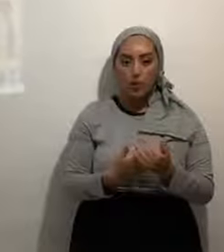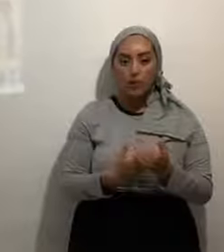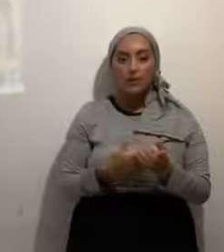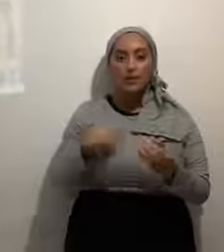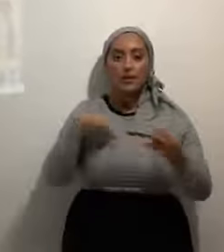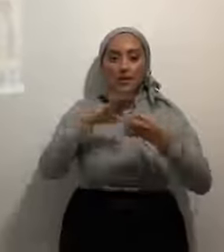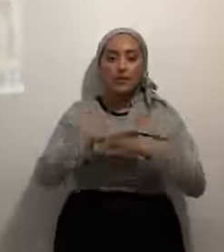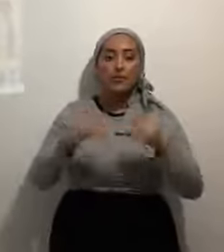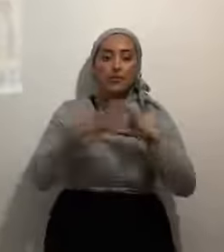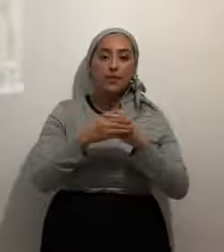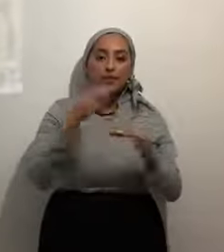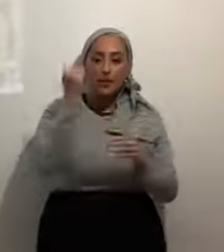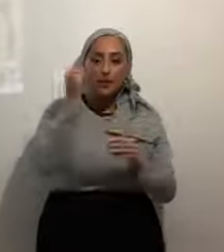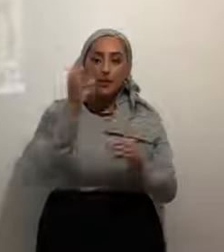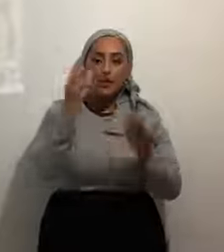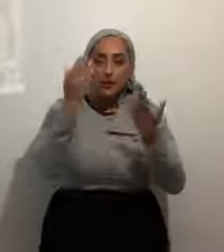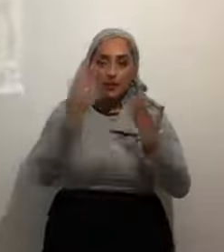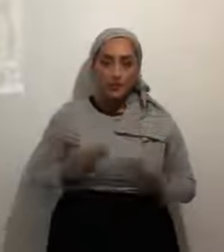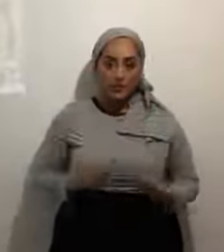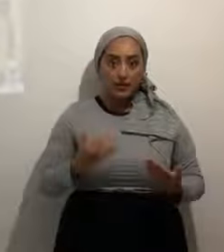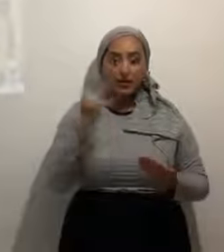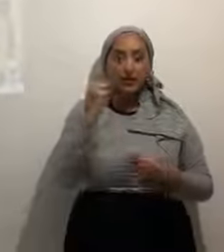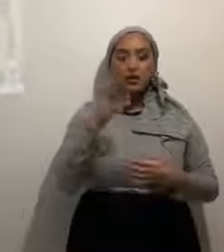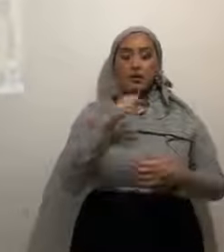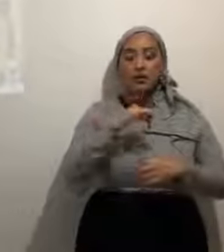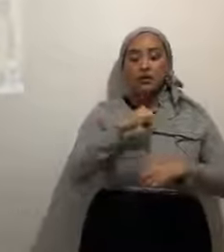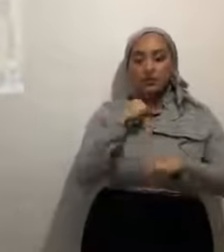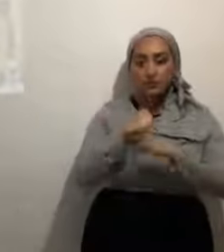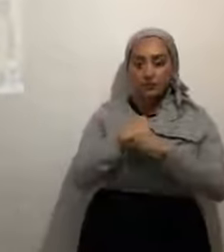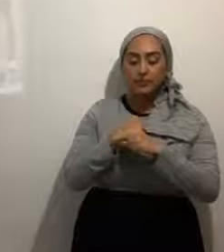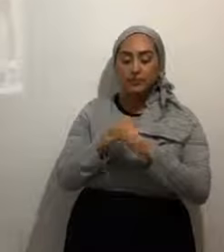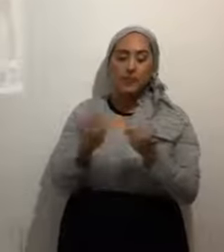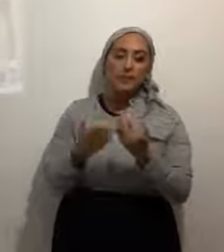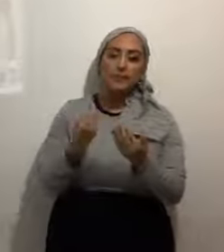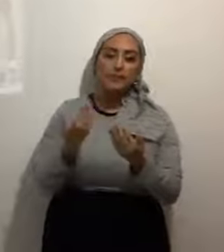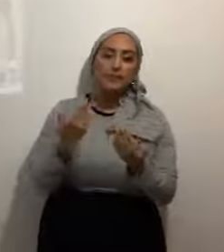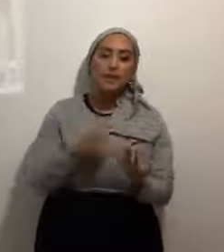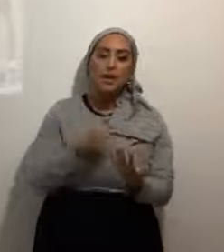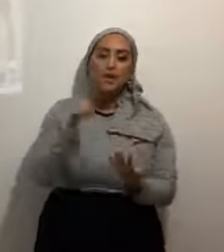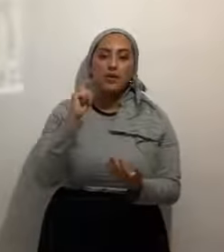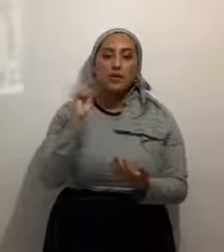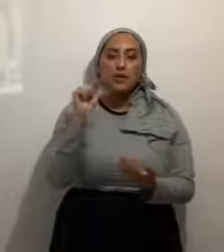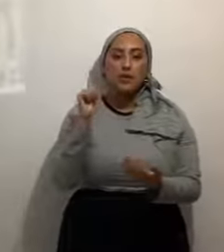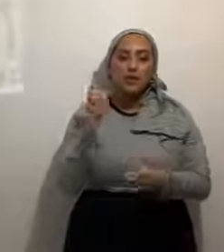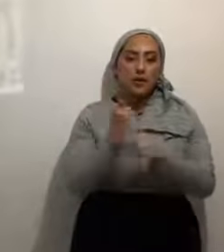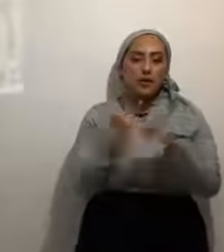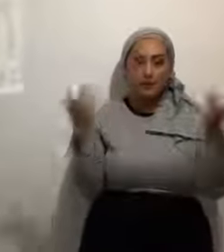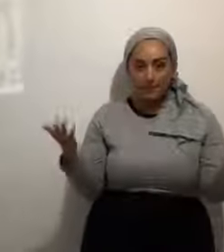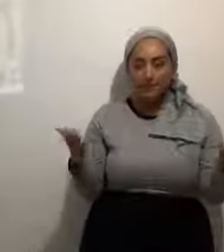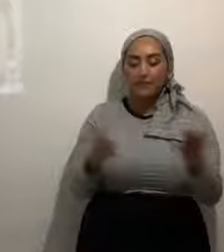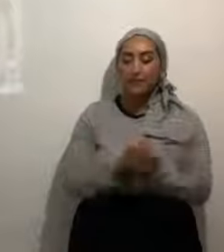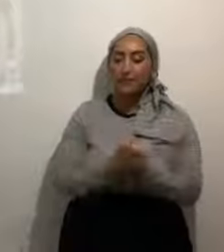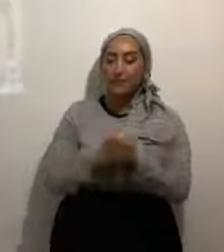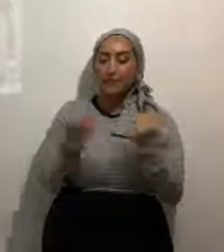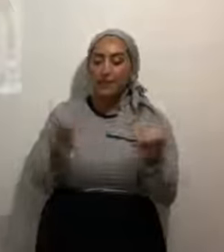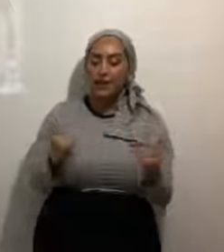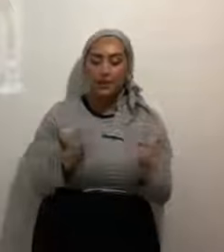que Yahshua es proveedor y Yahshua es protector, qué mejor que el Salmo 121. Ahora,